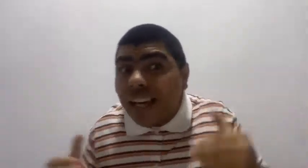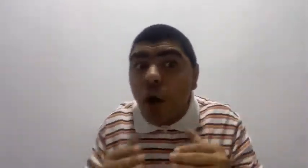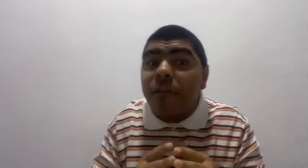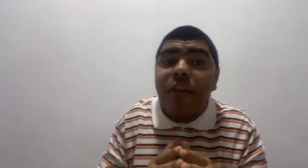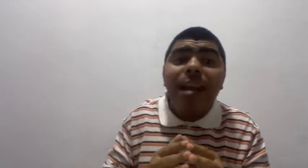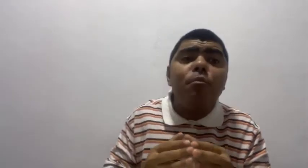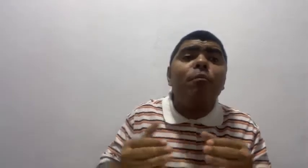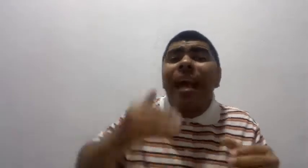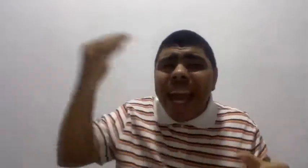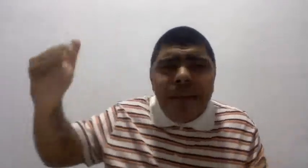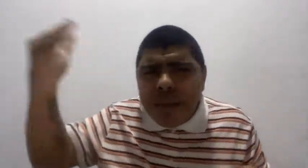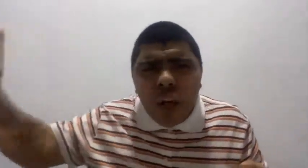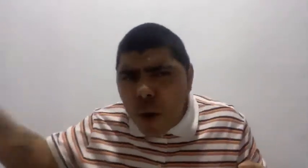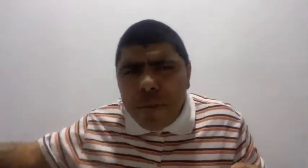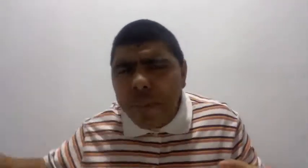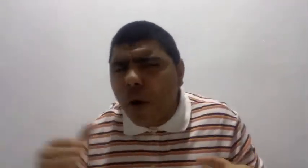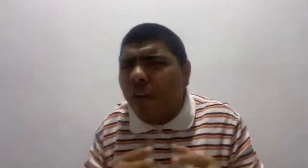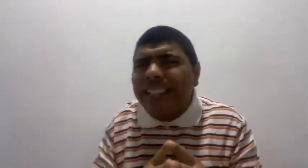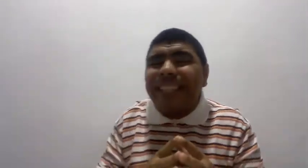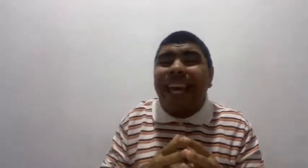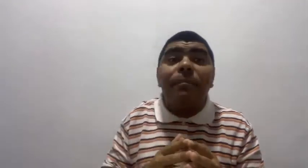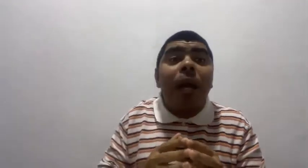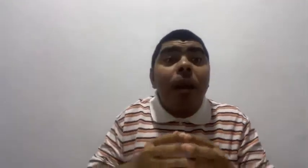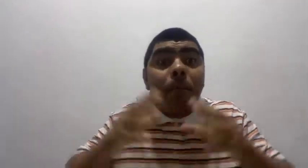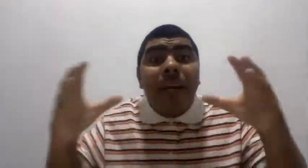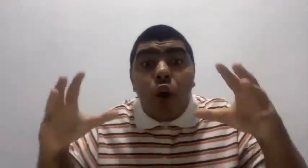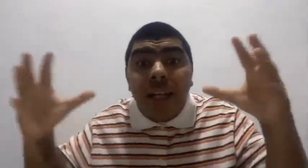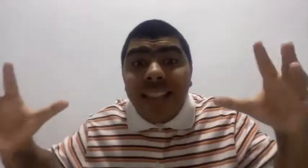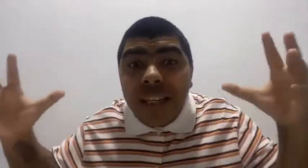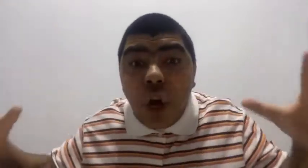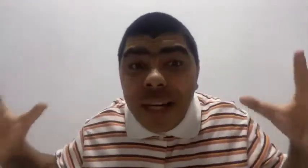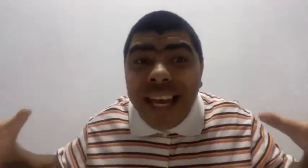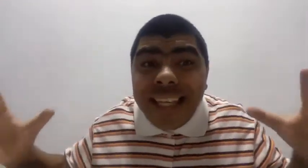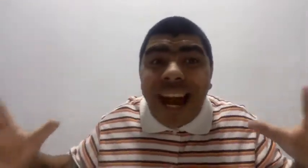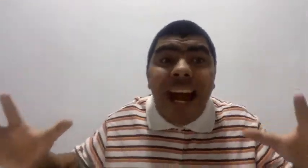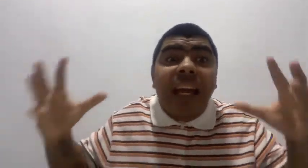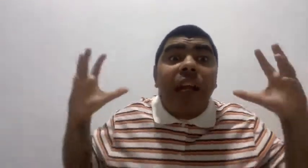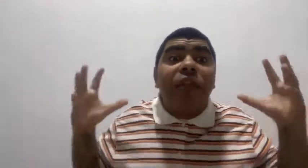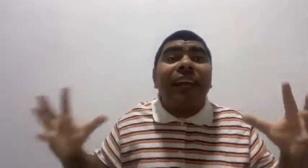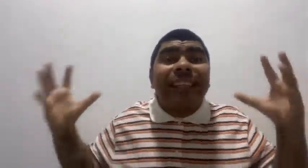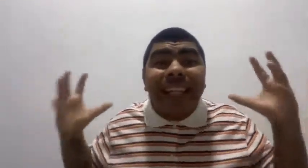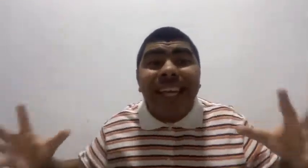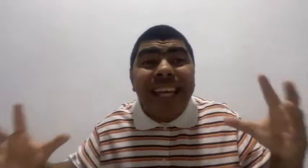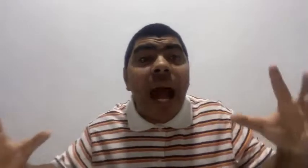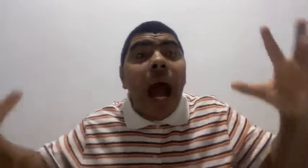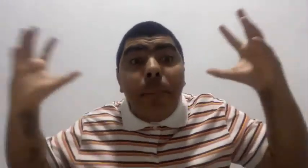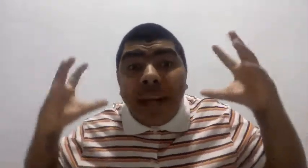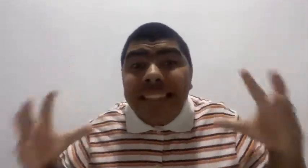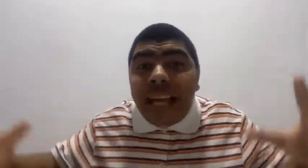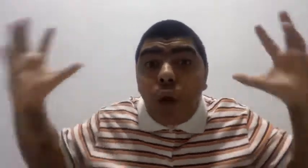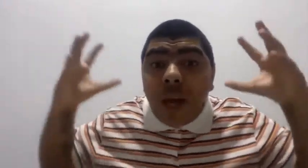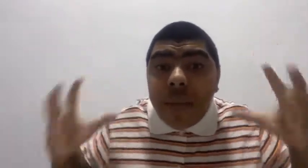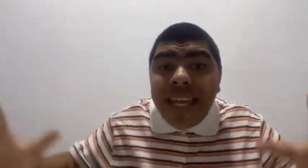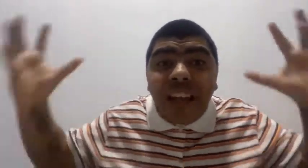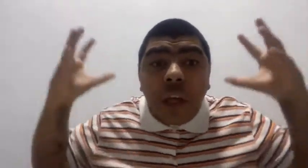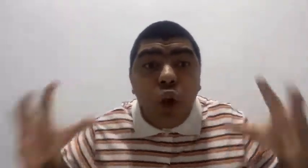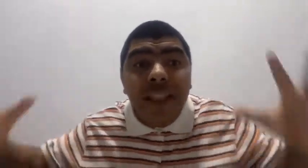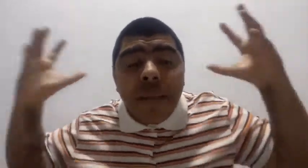los enfermos. En mi nombre profeticé. Pero el Señor le dirá en el fin del día: apartado de mí, hacedor de